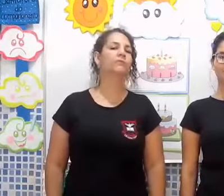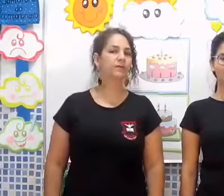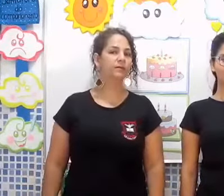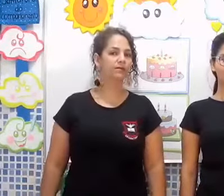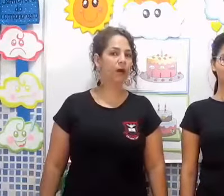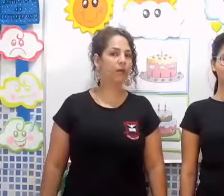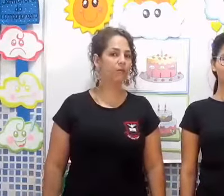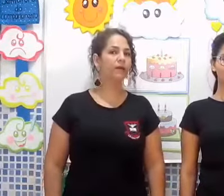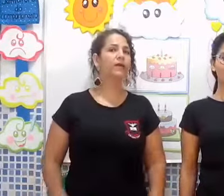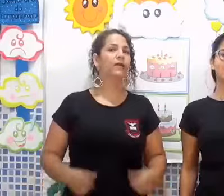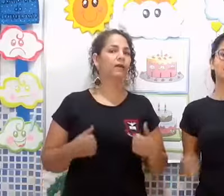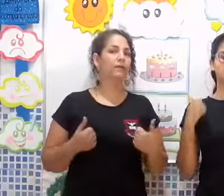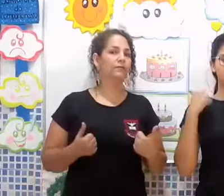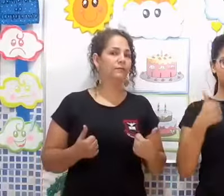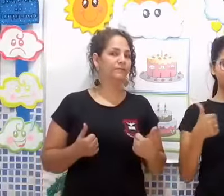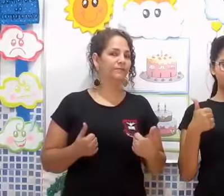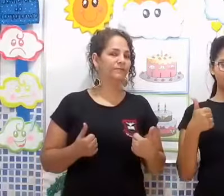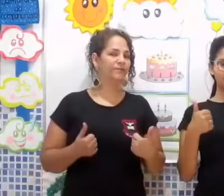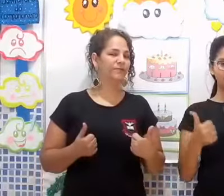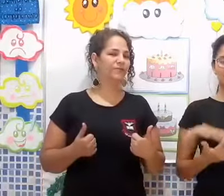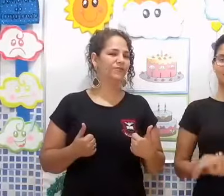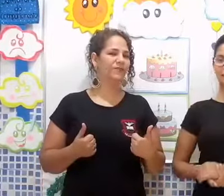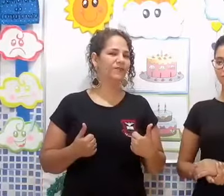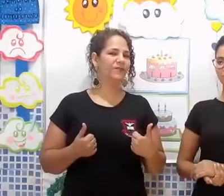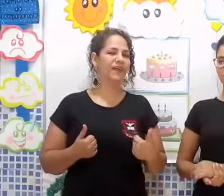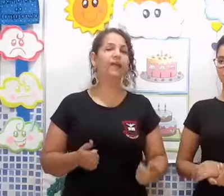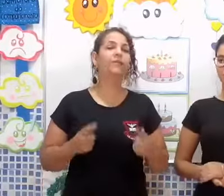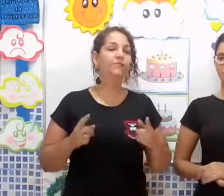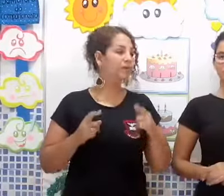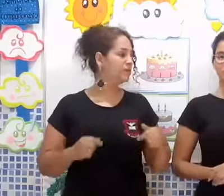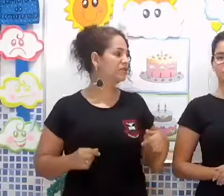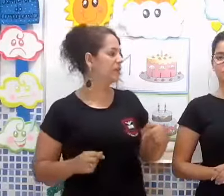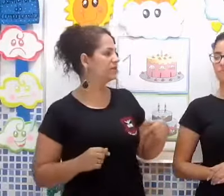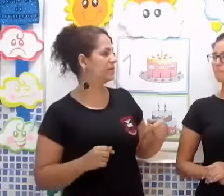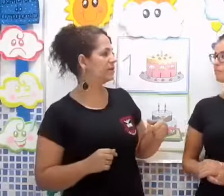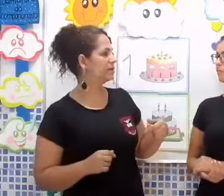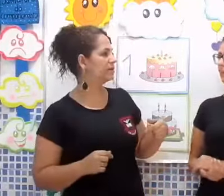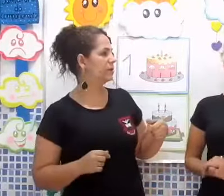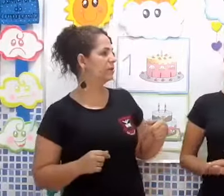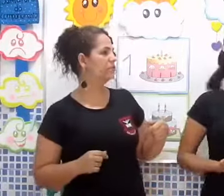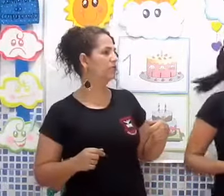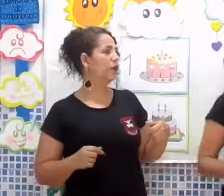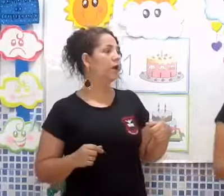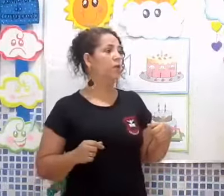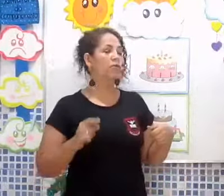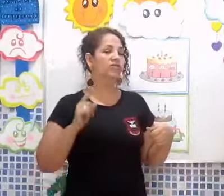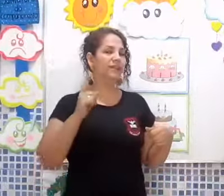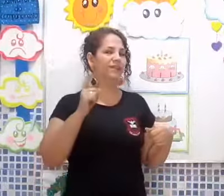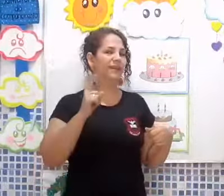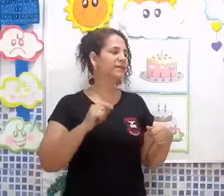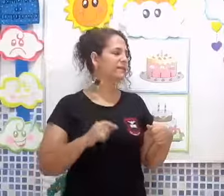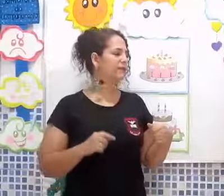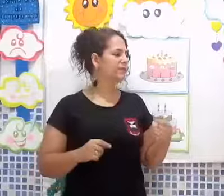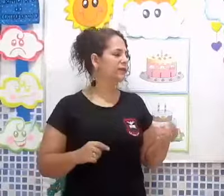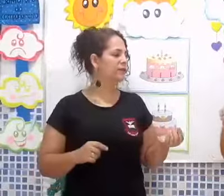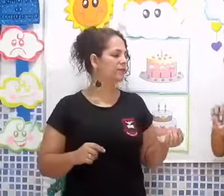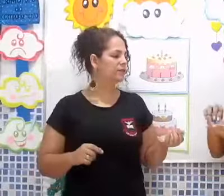como vocês estão? Tudo bem? Tudo jóia. Vamos higienizar as nossas mãos. Vamos, por favor. Hoje é terça-feira e